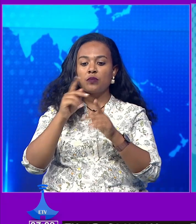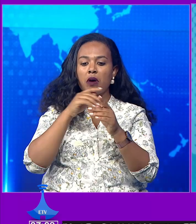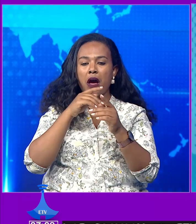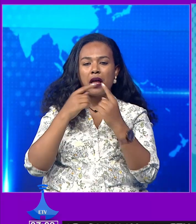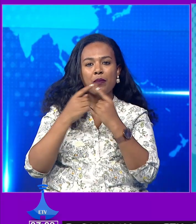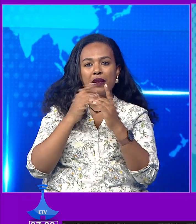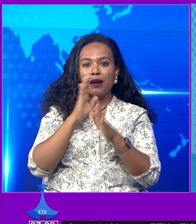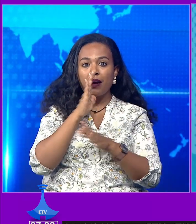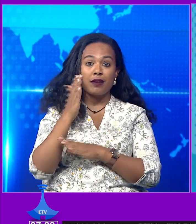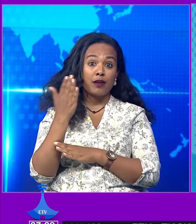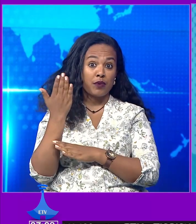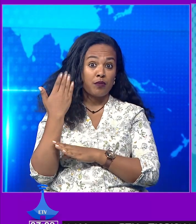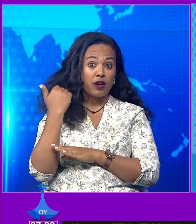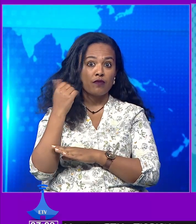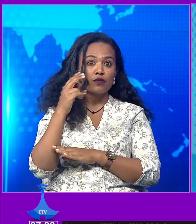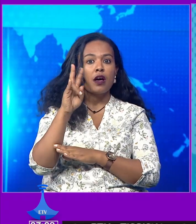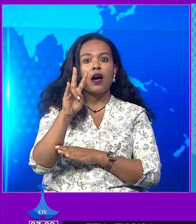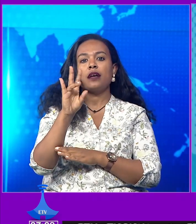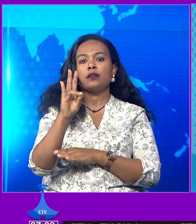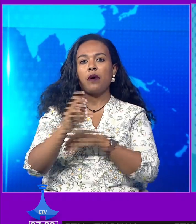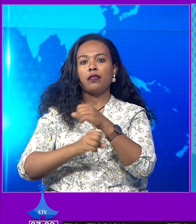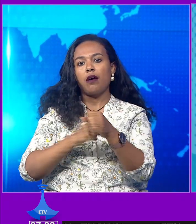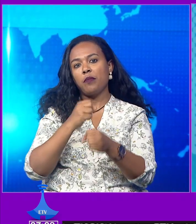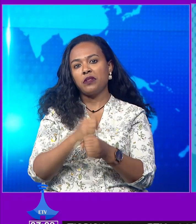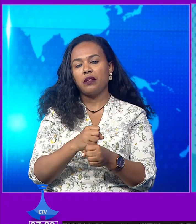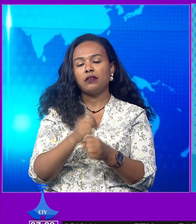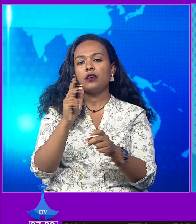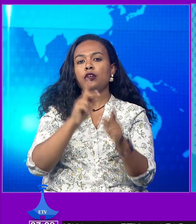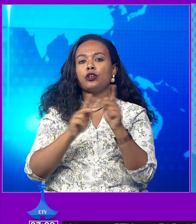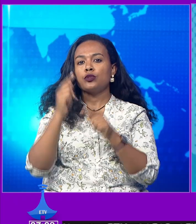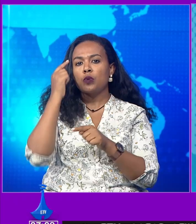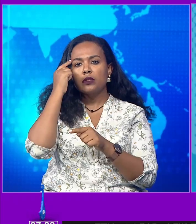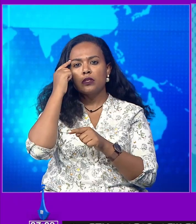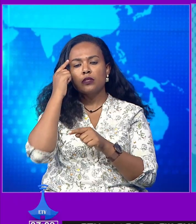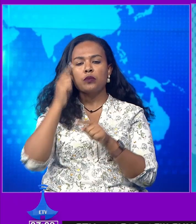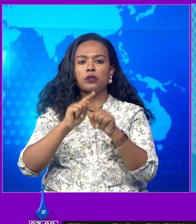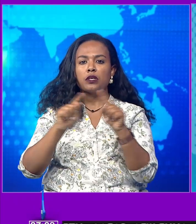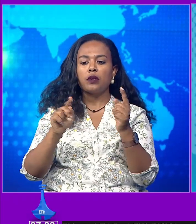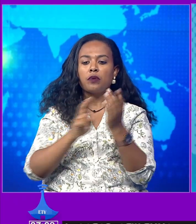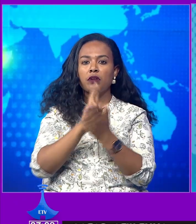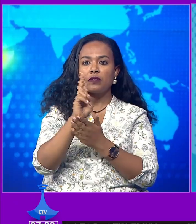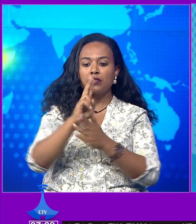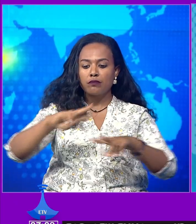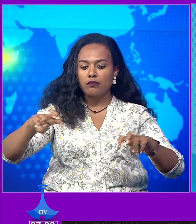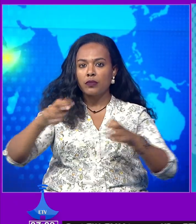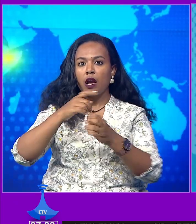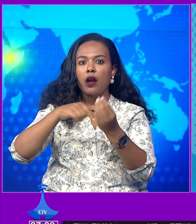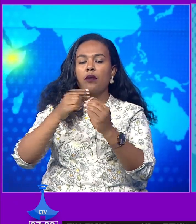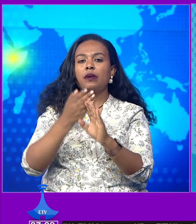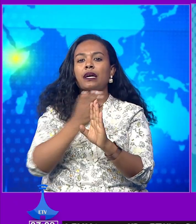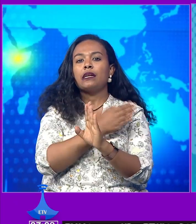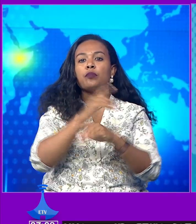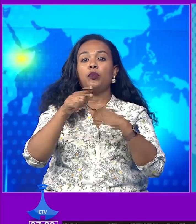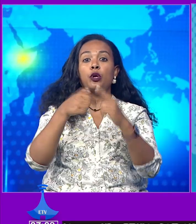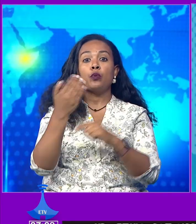ነበር። ባለፉት 27 ዓመታት የህዝብ አስተሳሰብ በተለይ በዩኒቨርሲቲና ሪሰርች አካባቢ ቀደም ብሎ ሄዶ